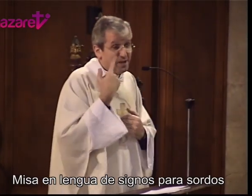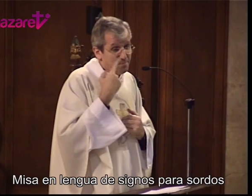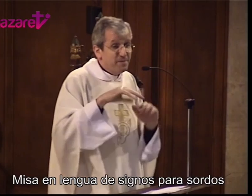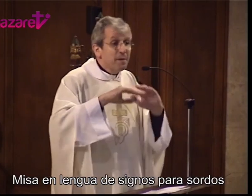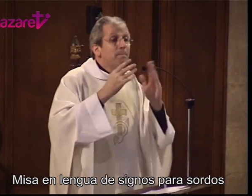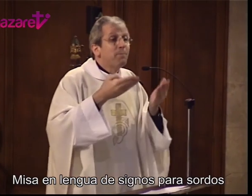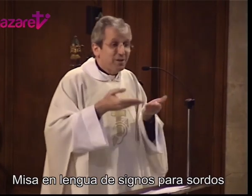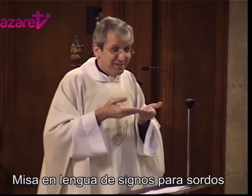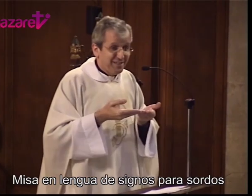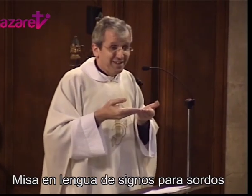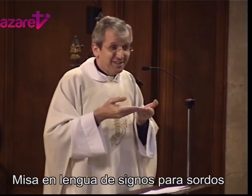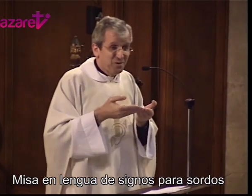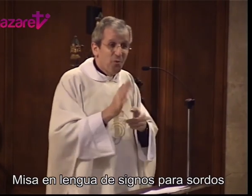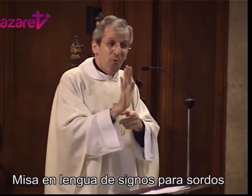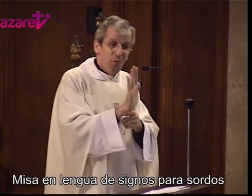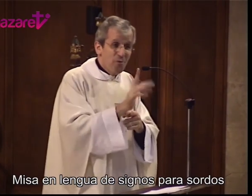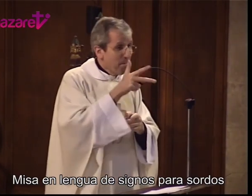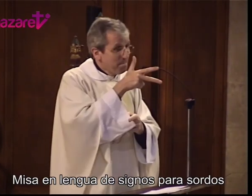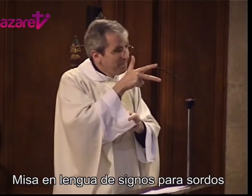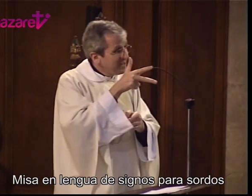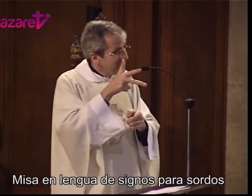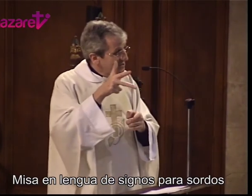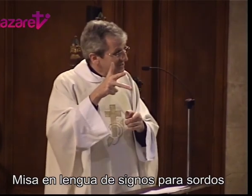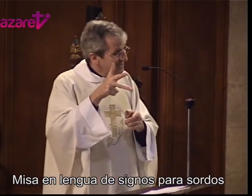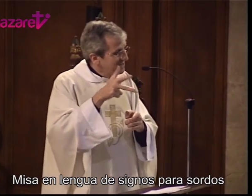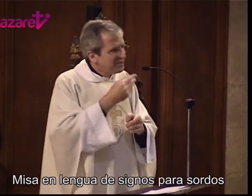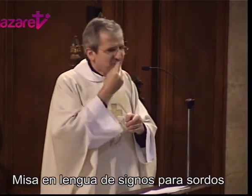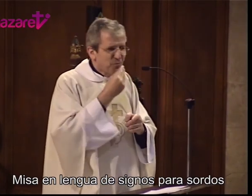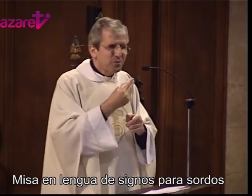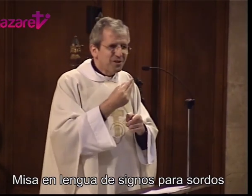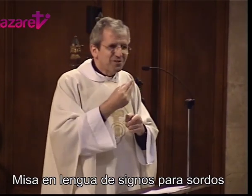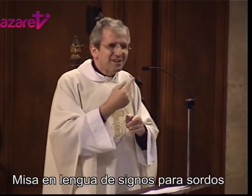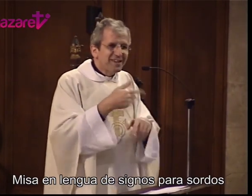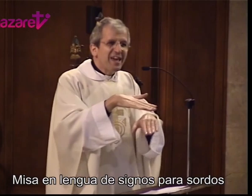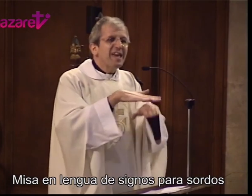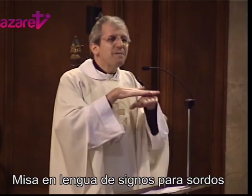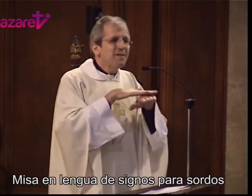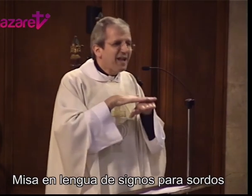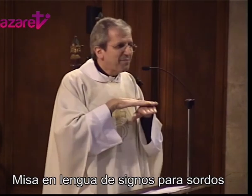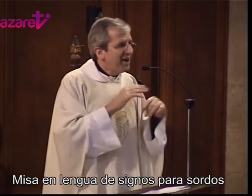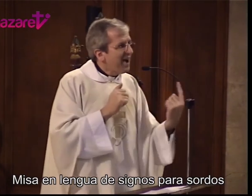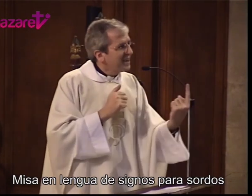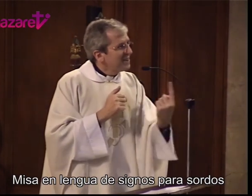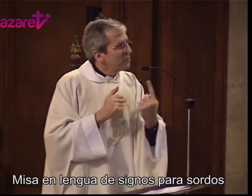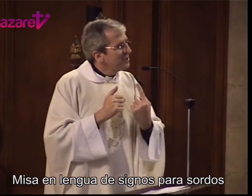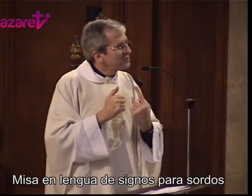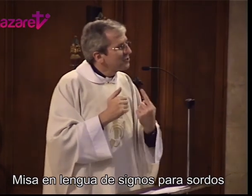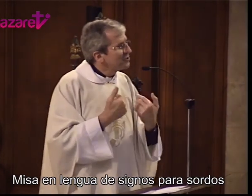vi por internet un vídeo muy bonito que invitaba a cada uno de nosotros